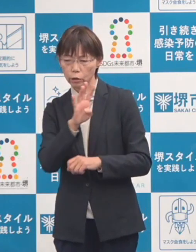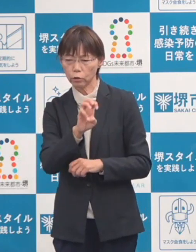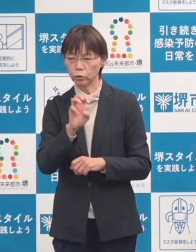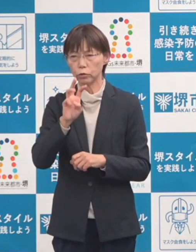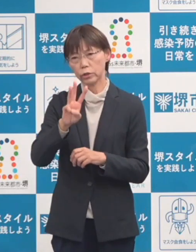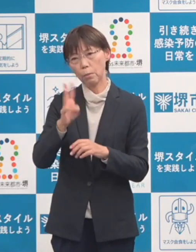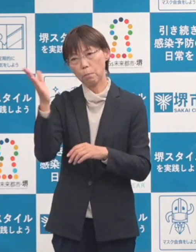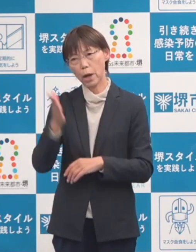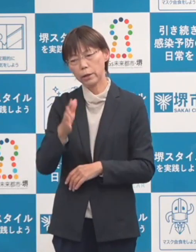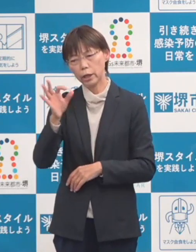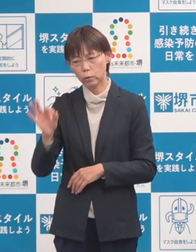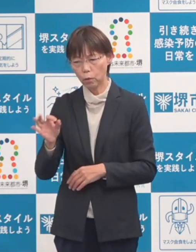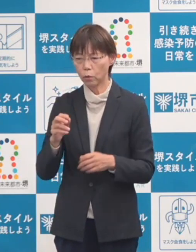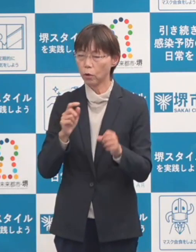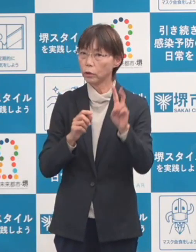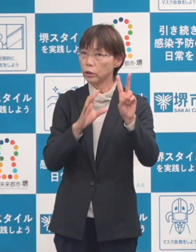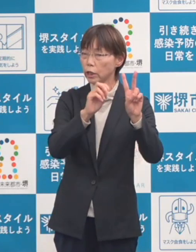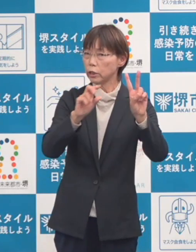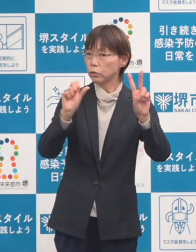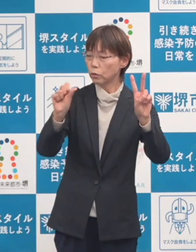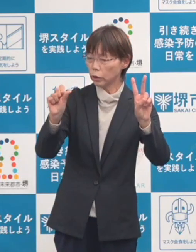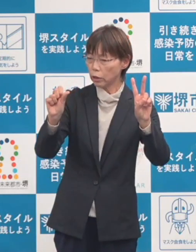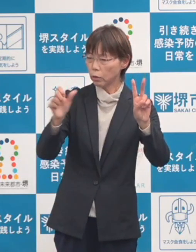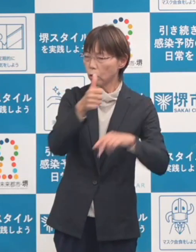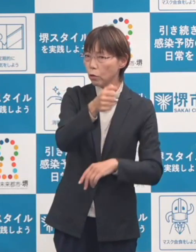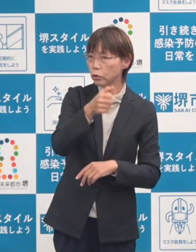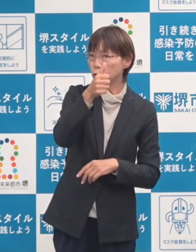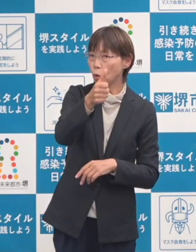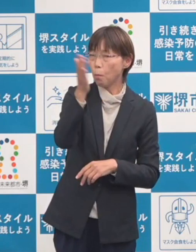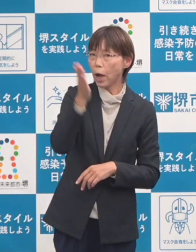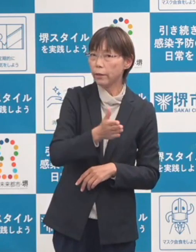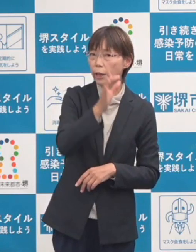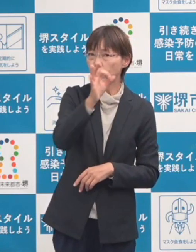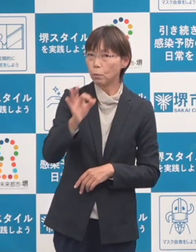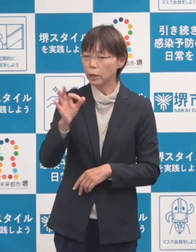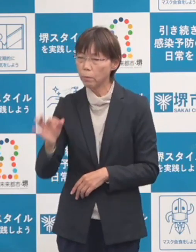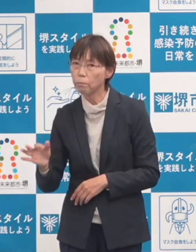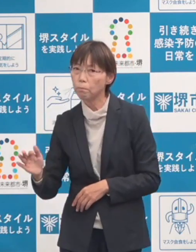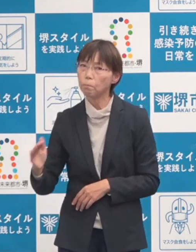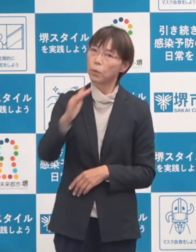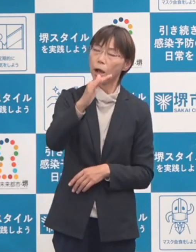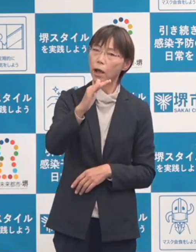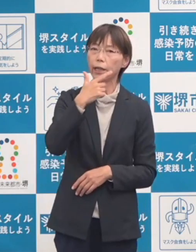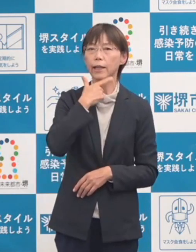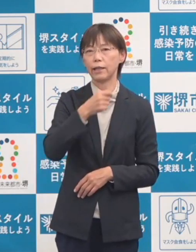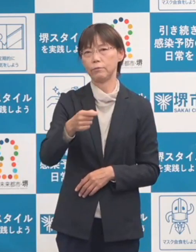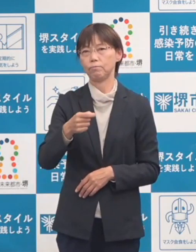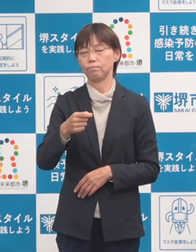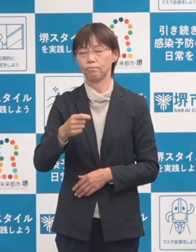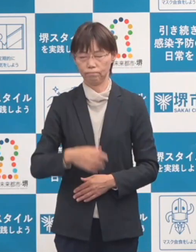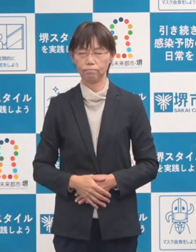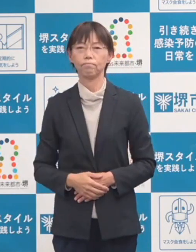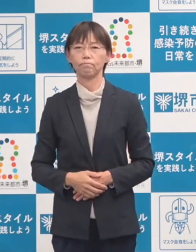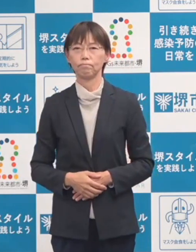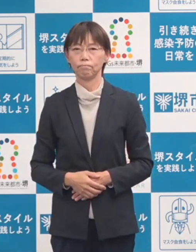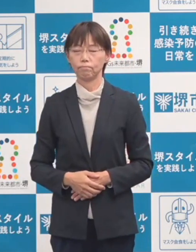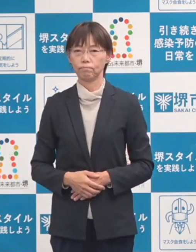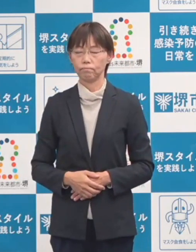最終年度であります2025年度には 55% まで引き上げたいと考えています。